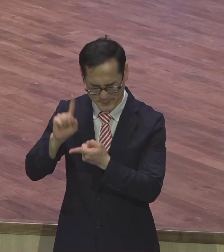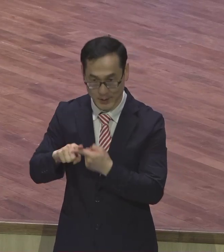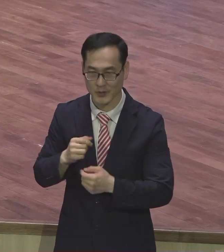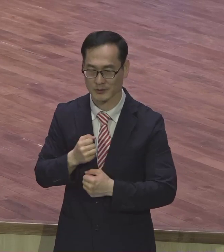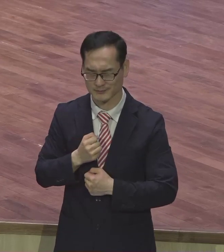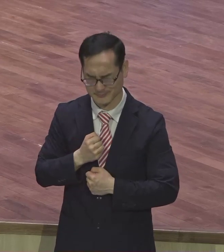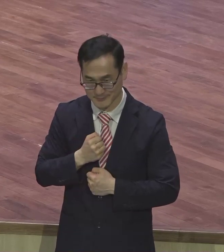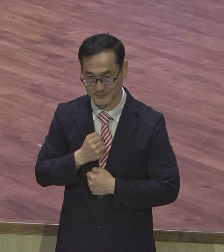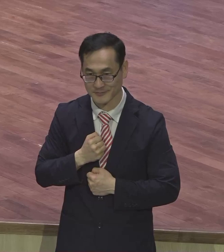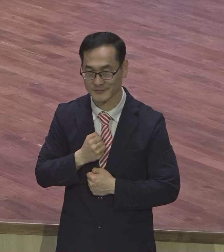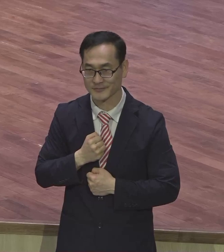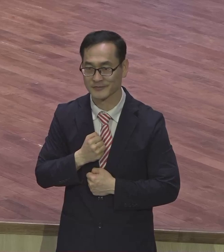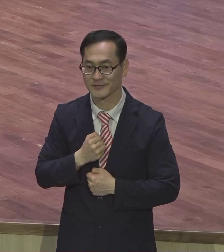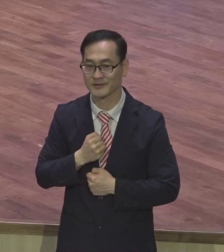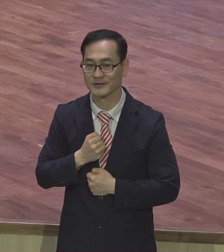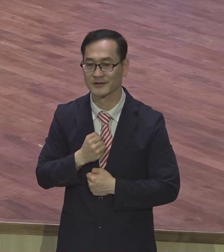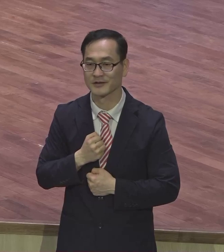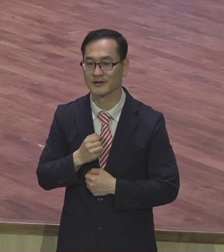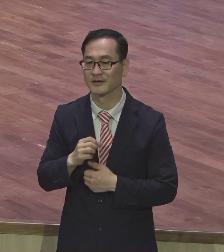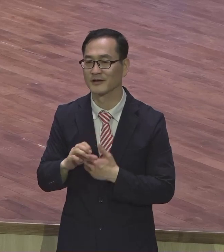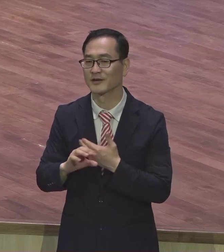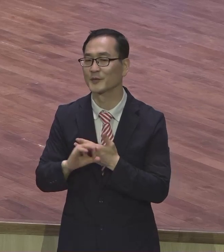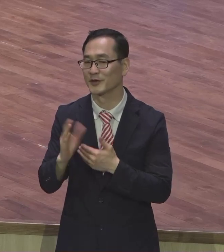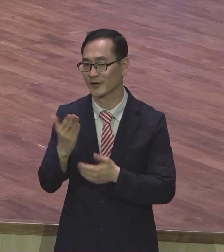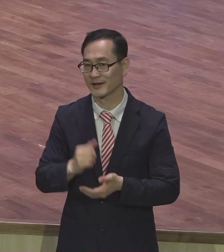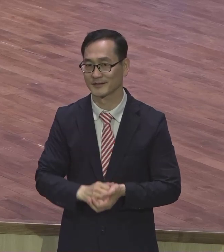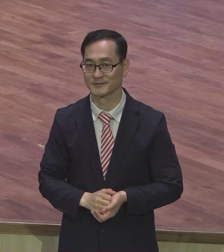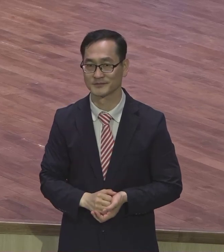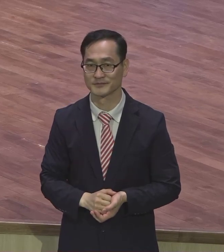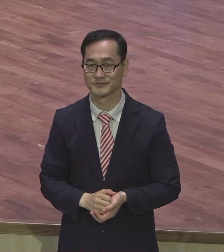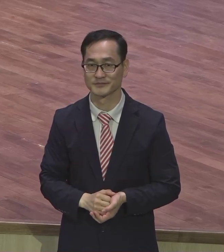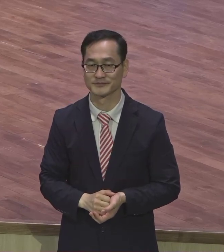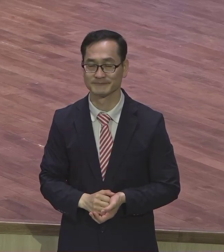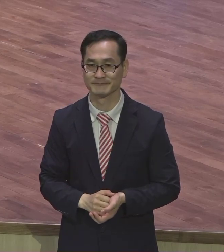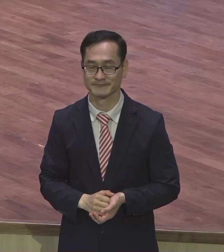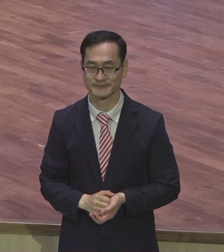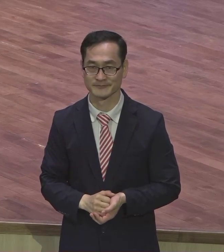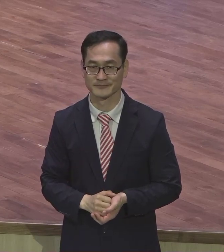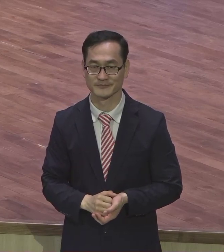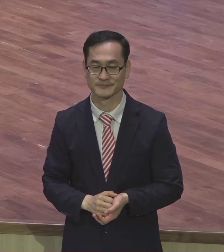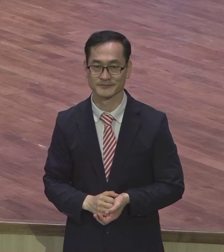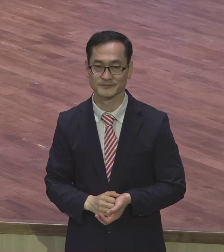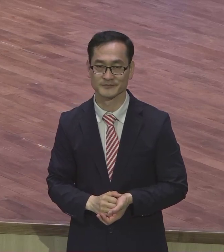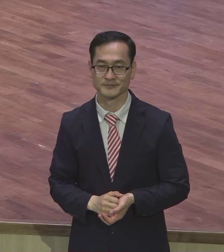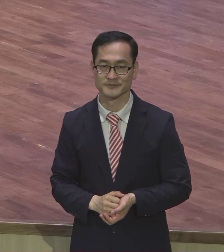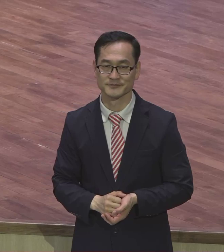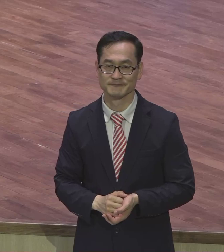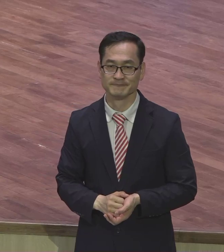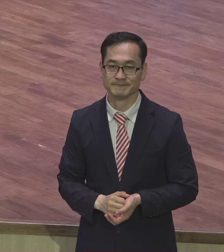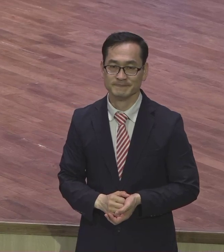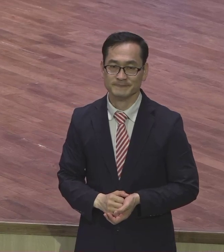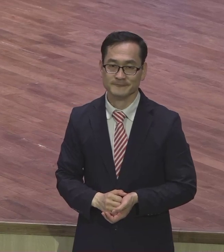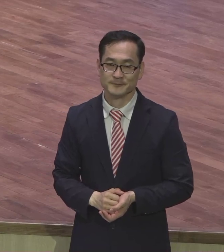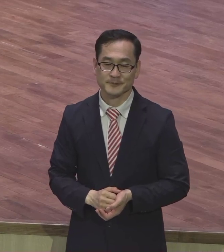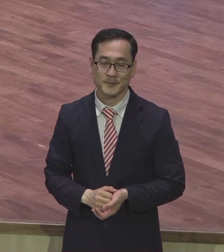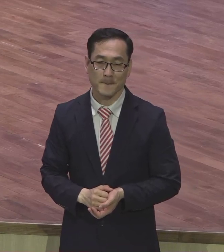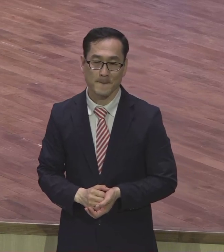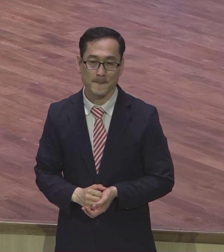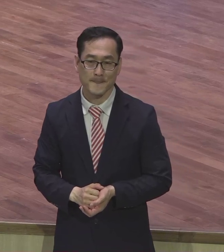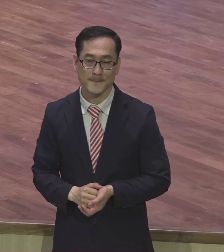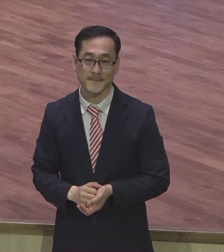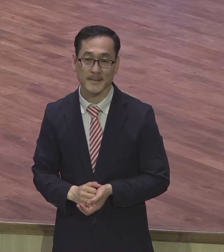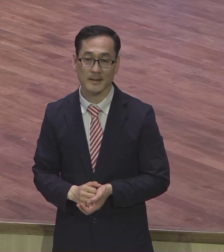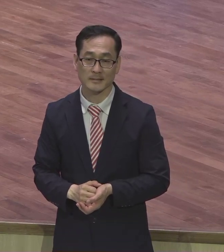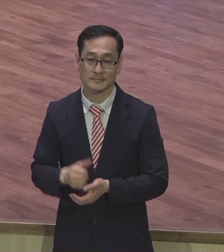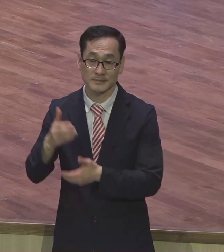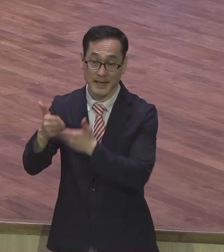24 24 24 되어야 돼 여러분요 하나님 앞에 정말로 갈등